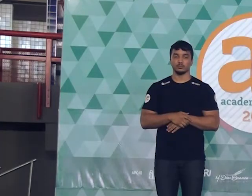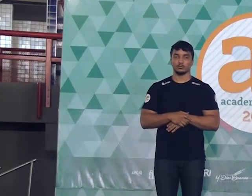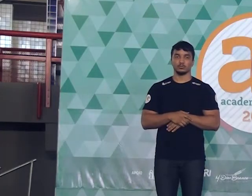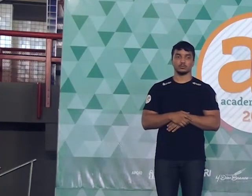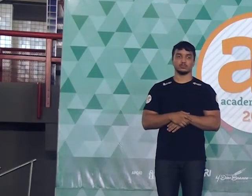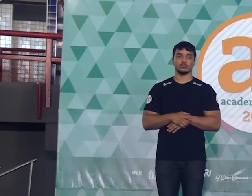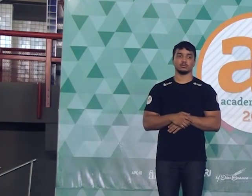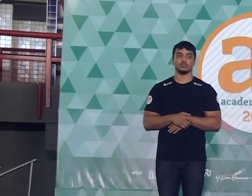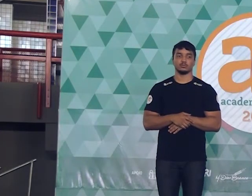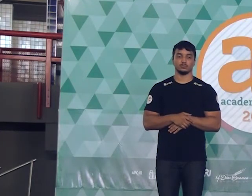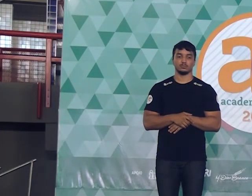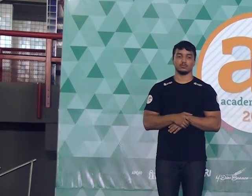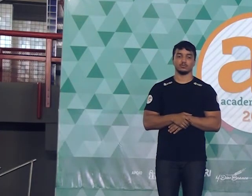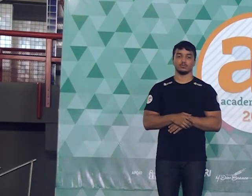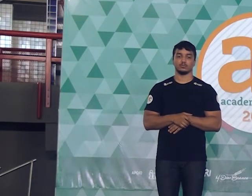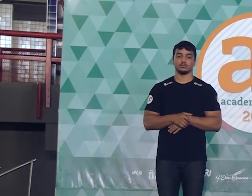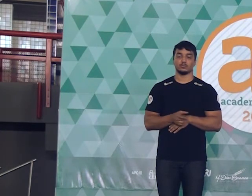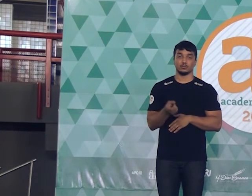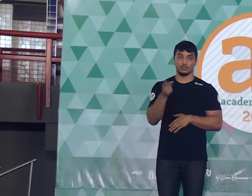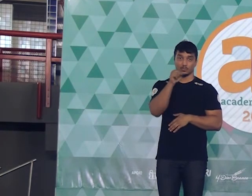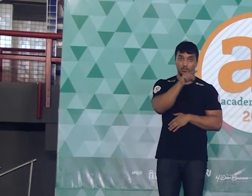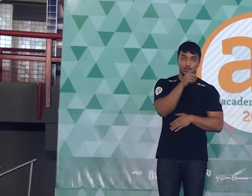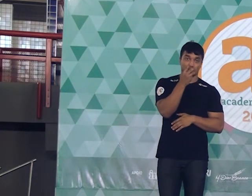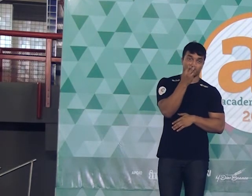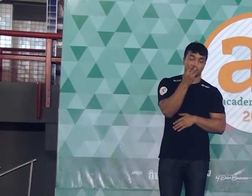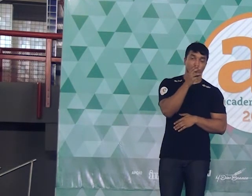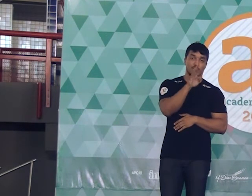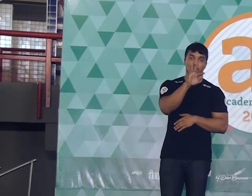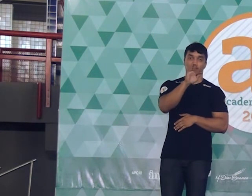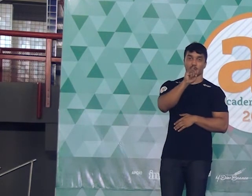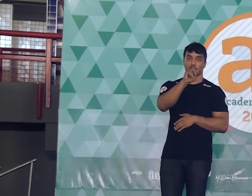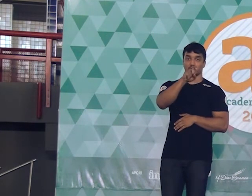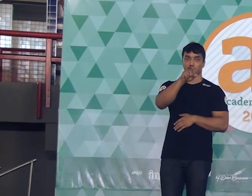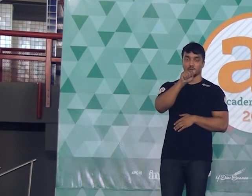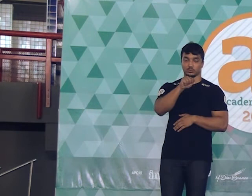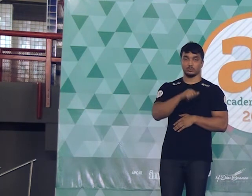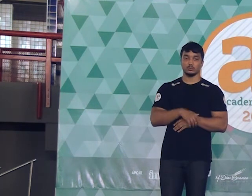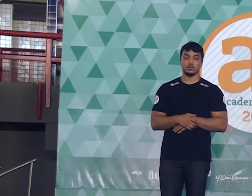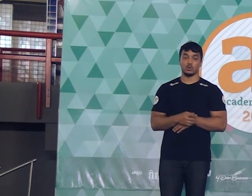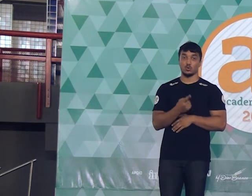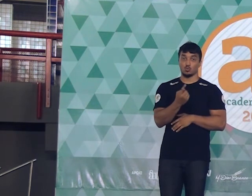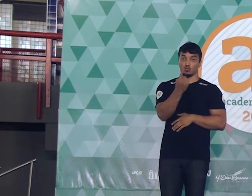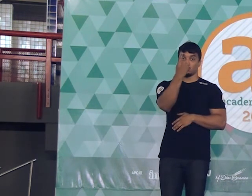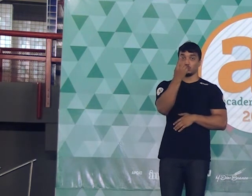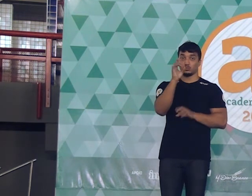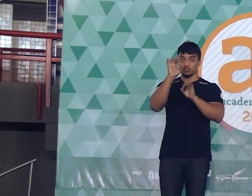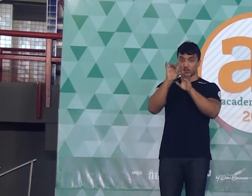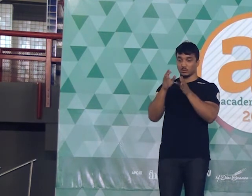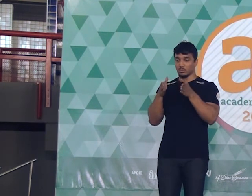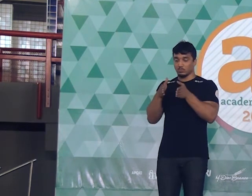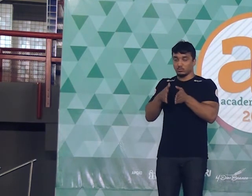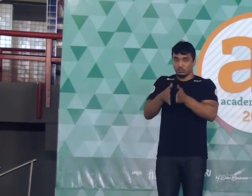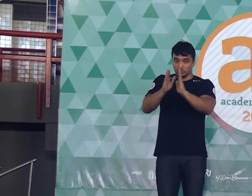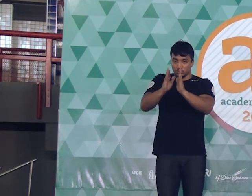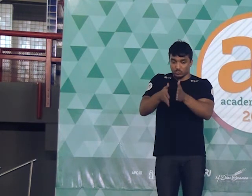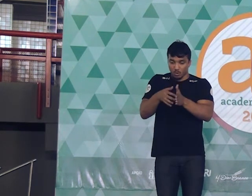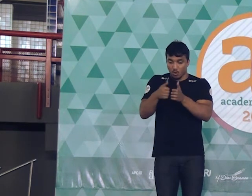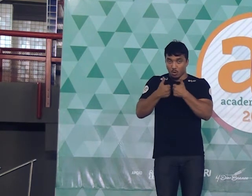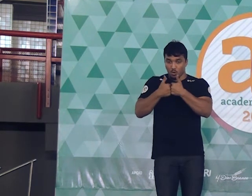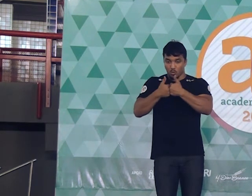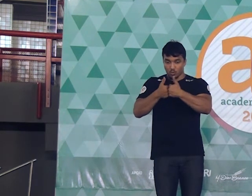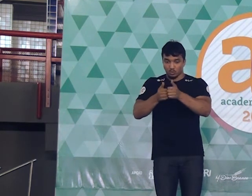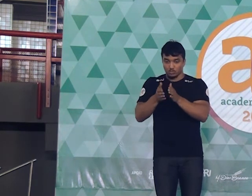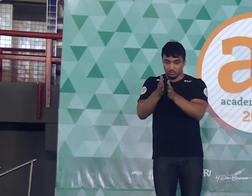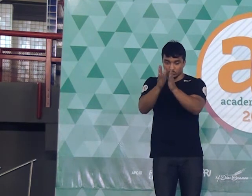Destaca, por favor, que essa via aí tem 3 faixas, que uma delas é para ônibus e que as